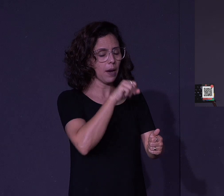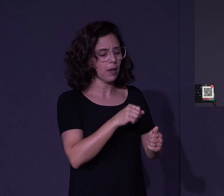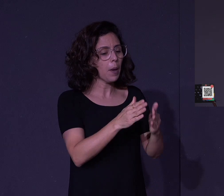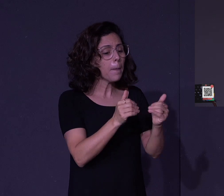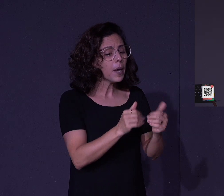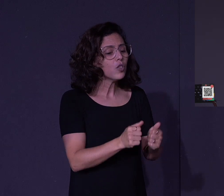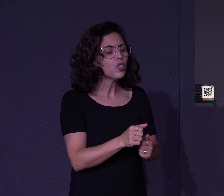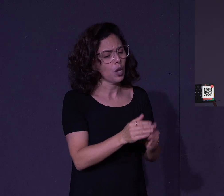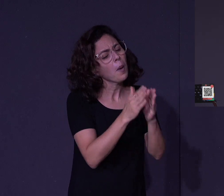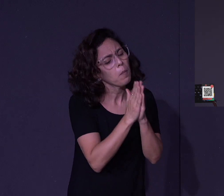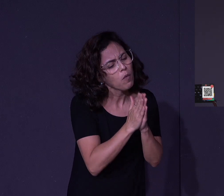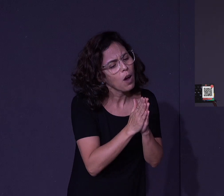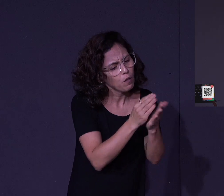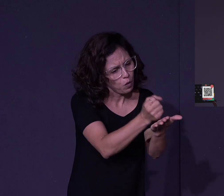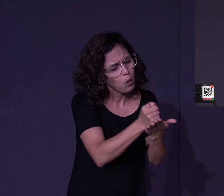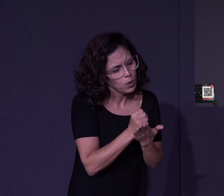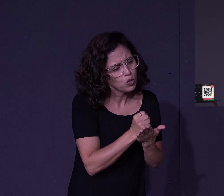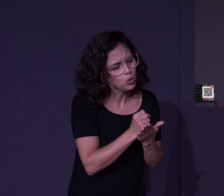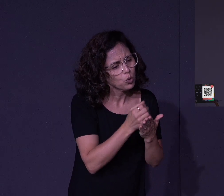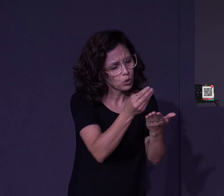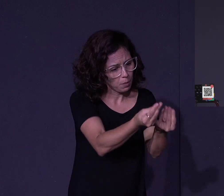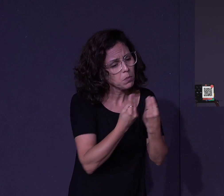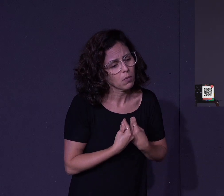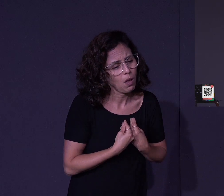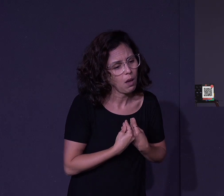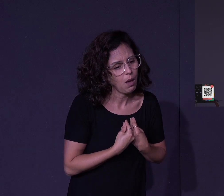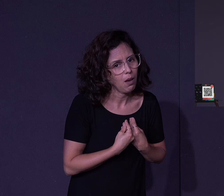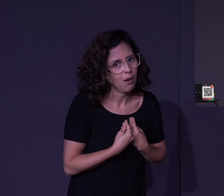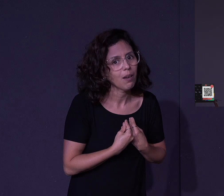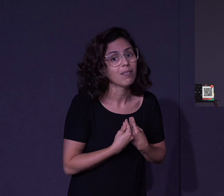Ele provê, Ele passa segurança, Ele protege.